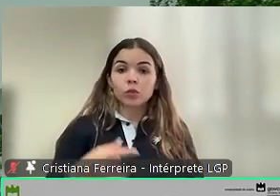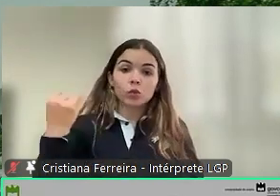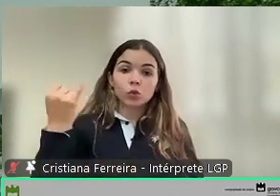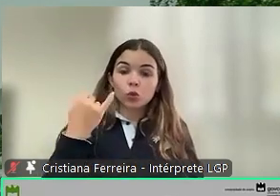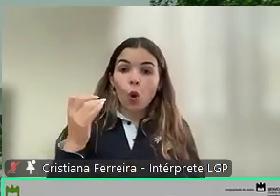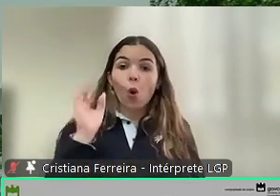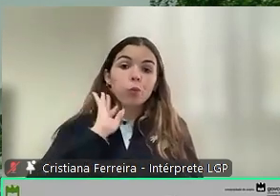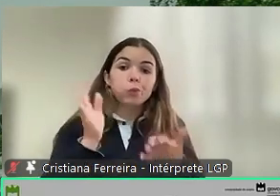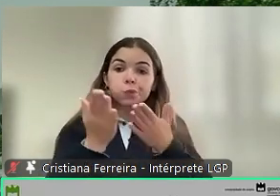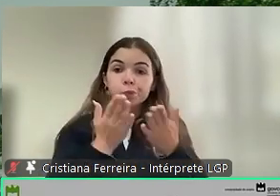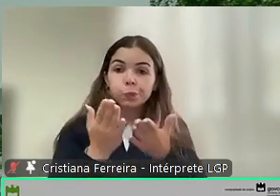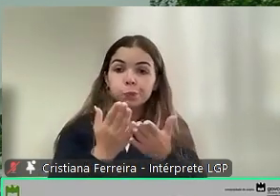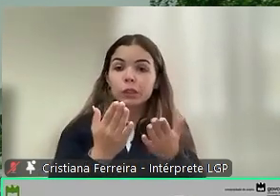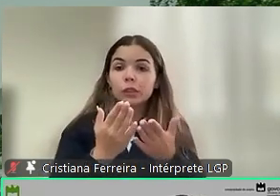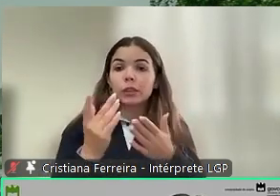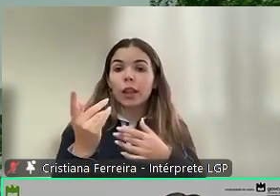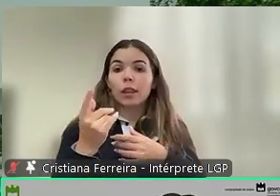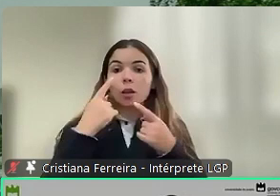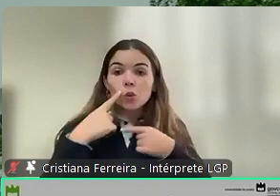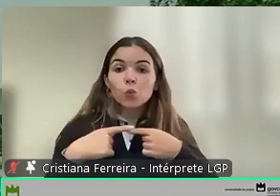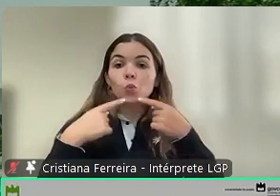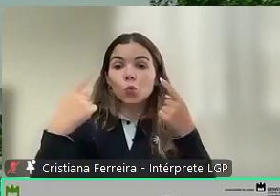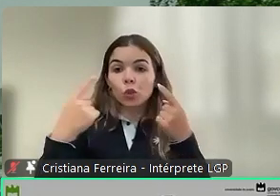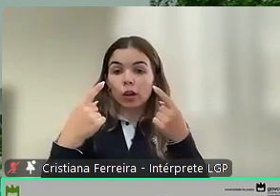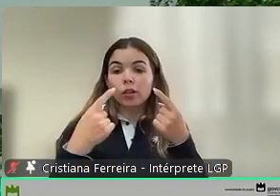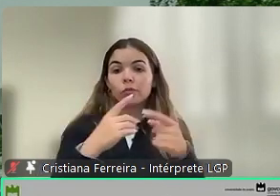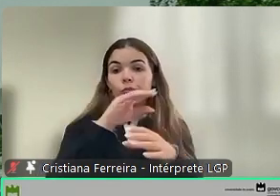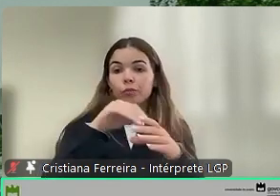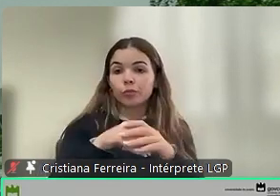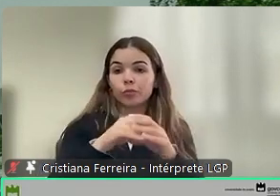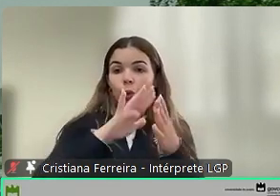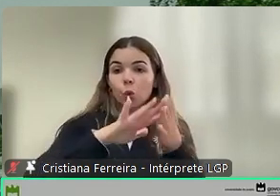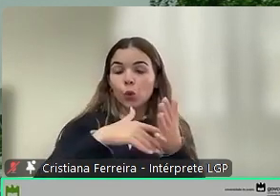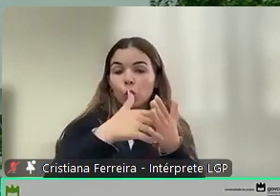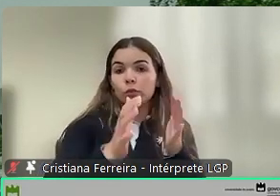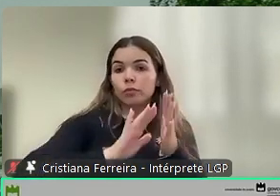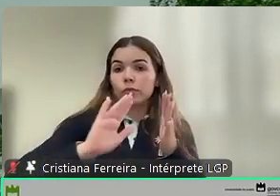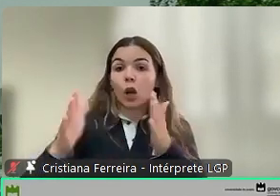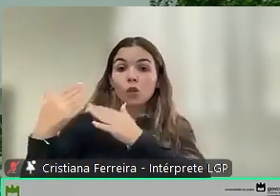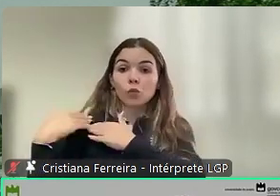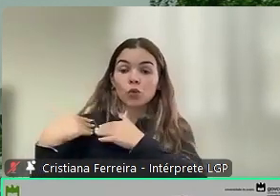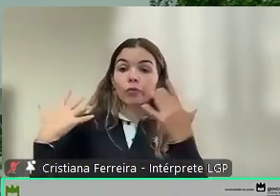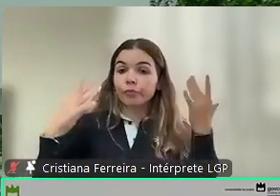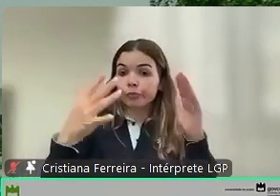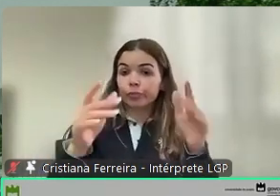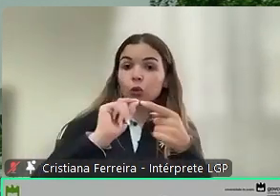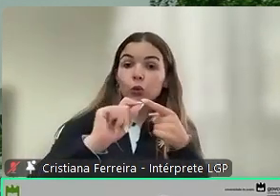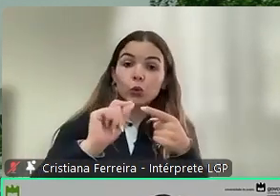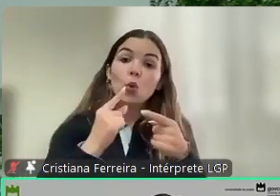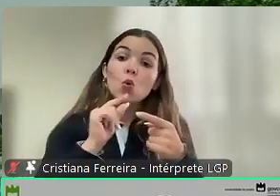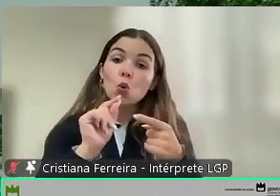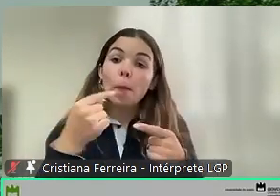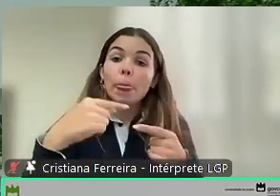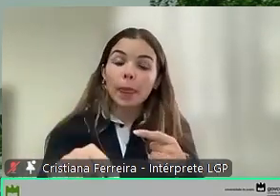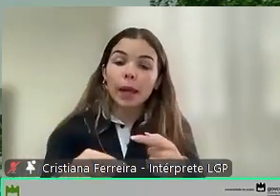funcionários de entidades públicas que estão envolvidos no processo de planeamento e que têm responsabilidades ambientais específicas, como o próprio nome indica, é assim